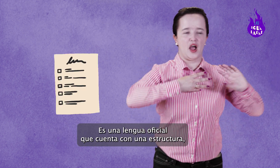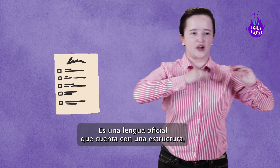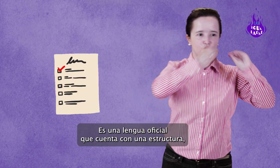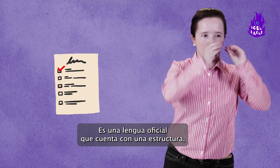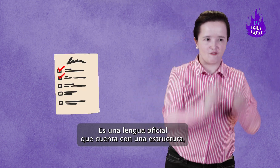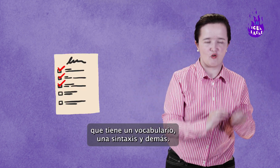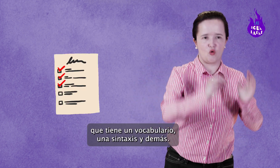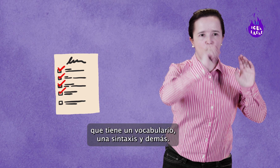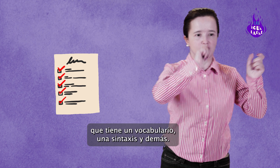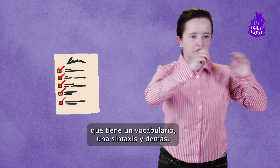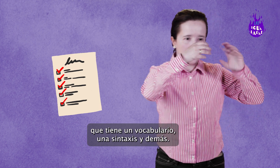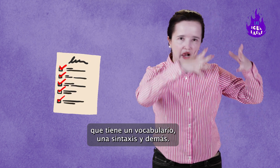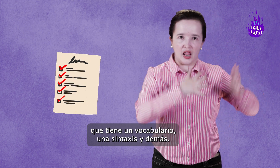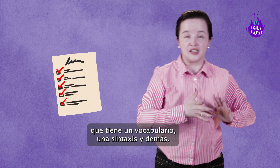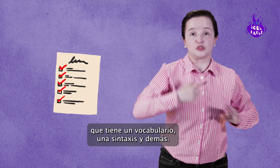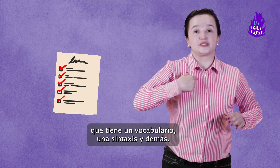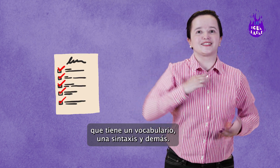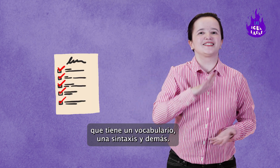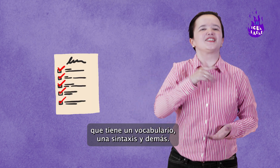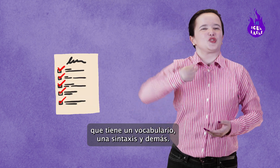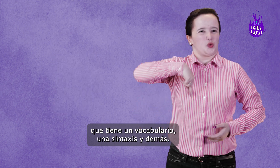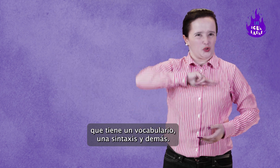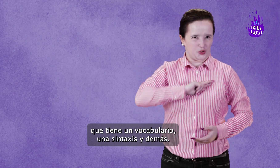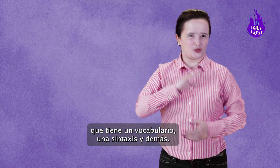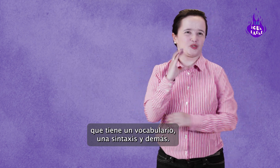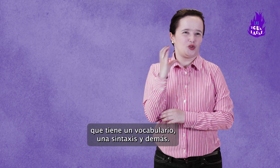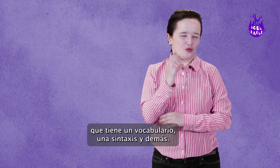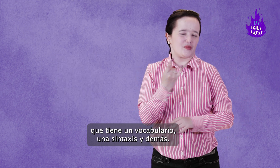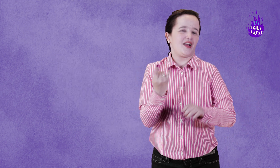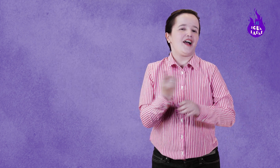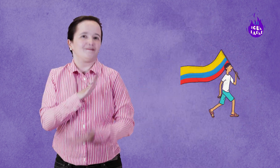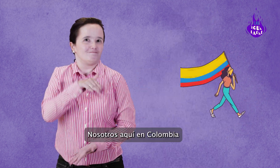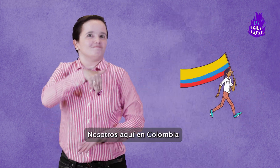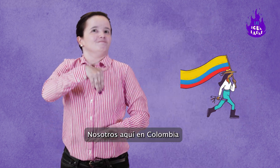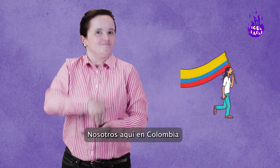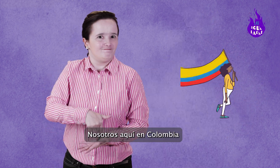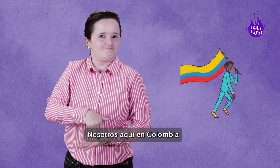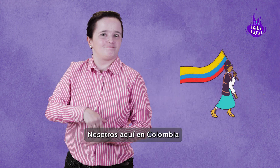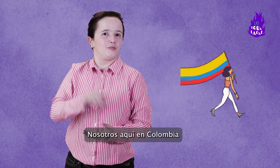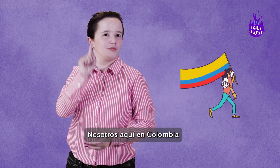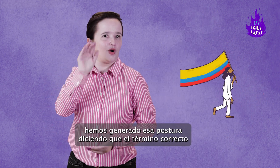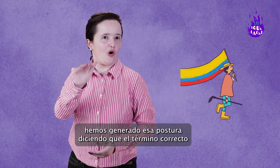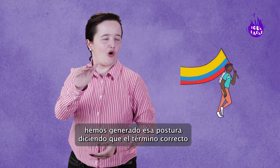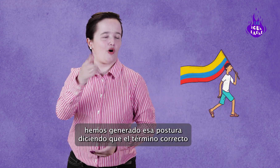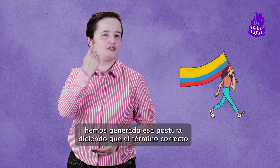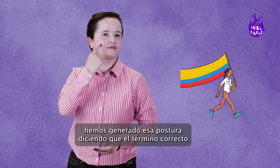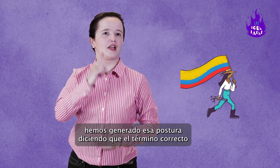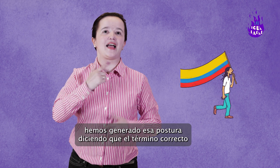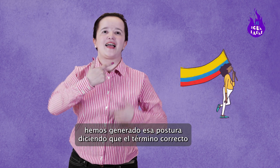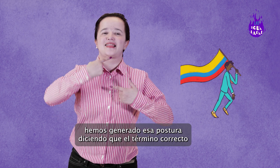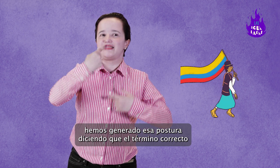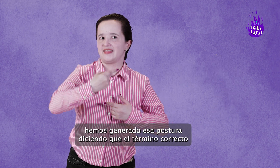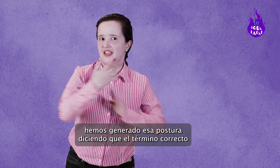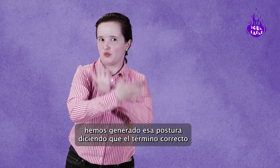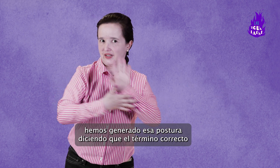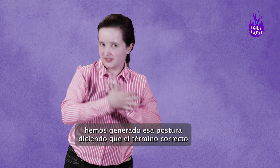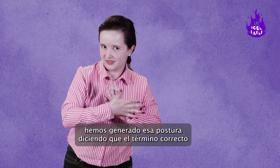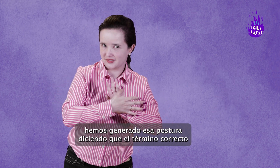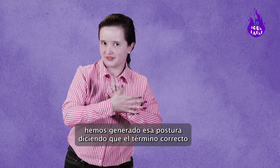estructura, que tiene un vocabulario, una sintaxis y demás. Nosotros aquí en Colombia hemos generado esa postura, diciendo que